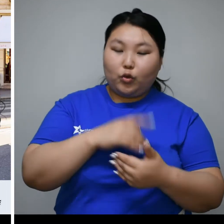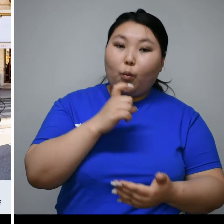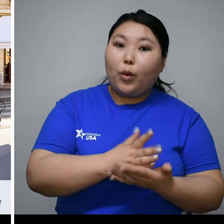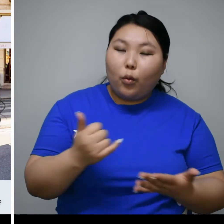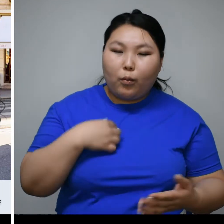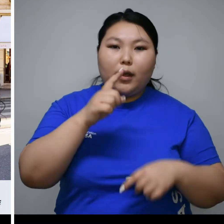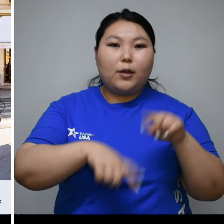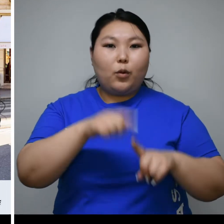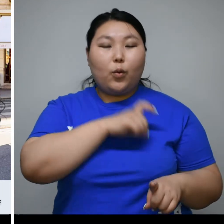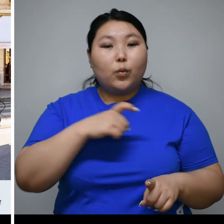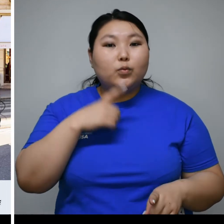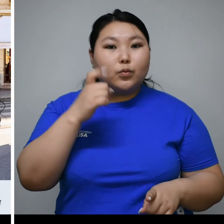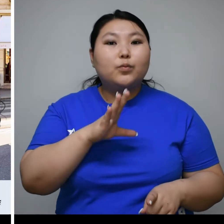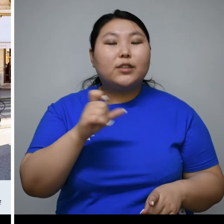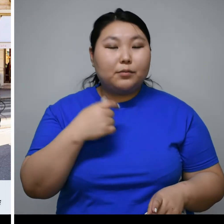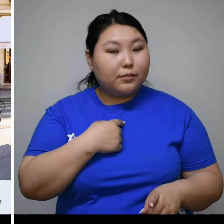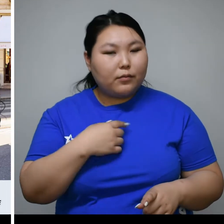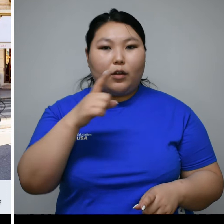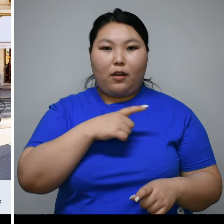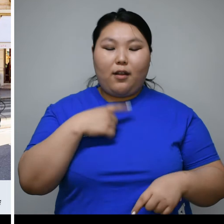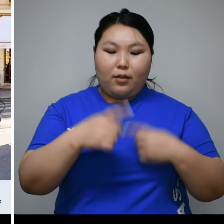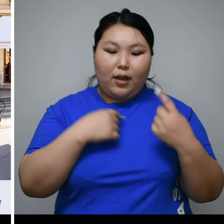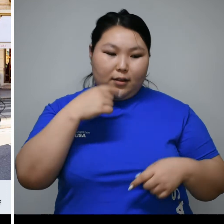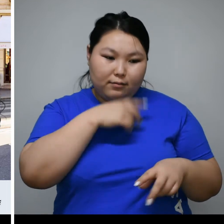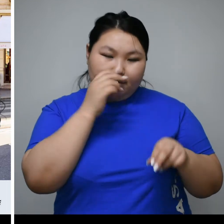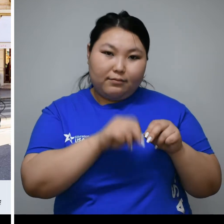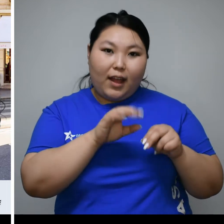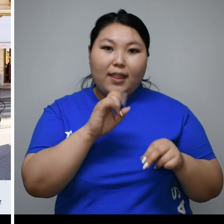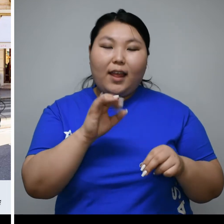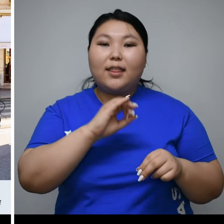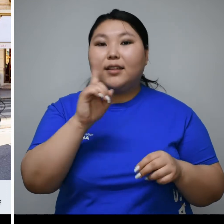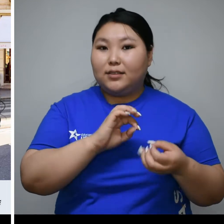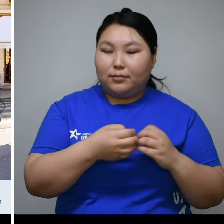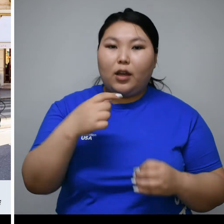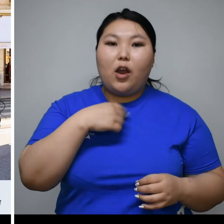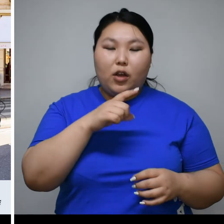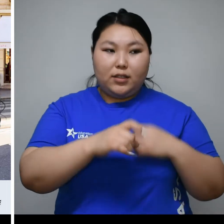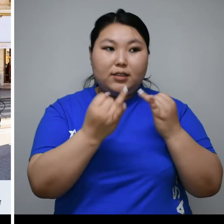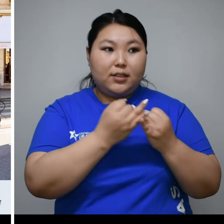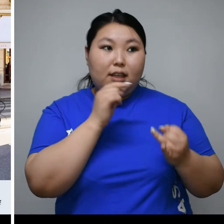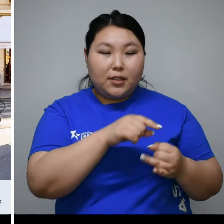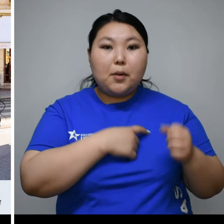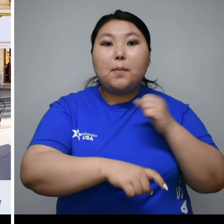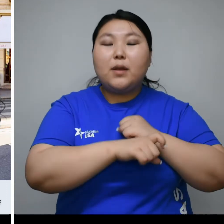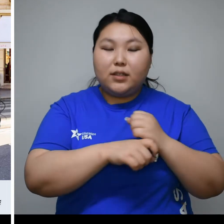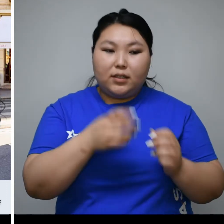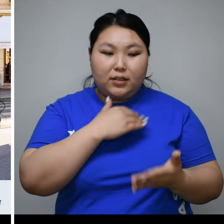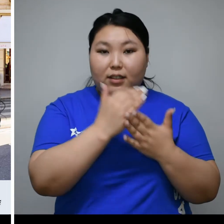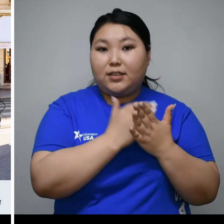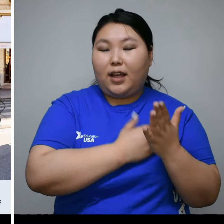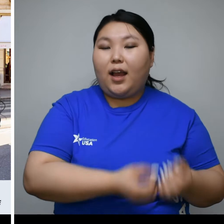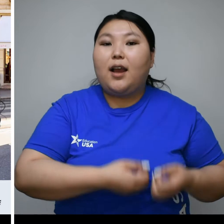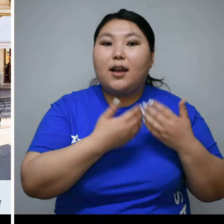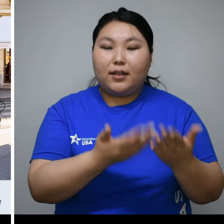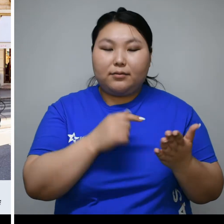бэлүү, ямар хувь хүн бэлээ би гэдгээ өөрөө илүү тэн дээрээ анализ хийж хагаад ингээд интернетээс мэрэгжлийн жагсаалтуудыг би